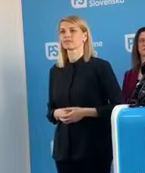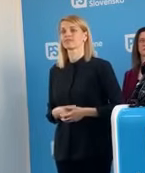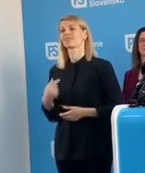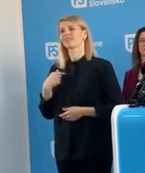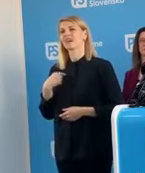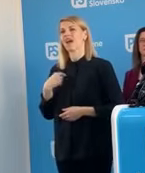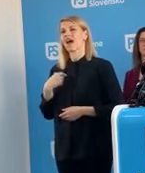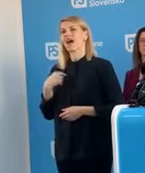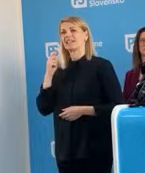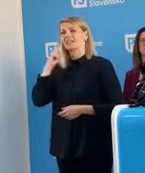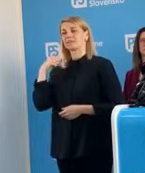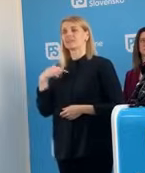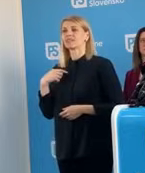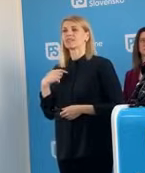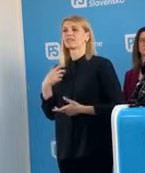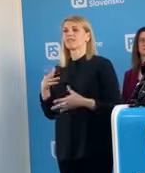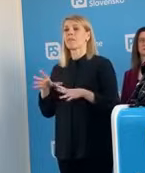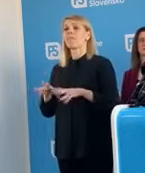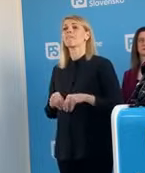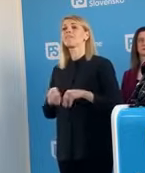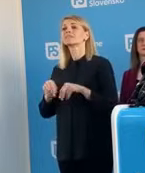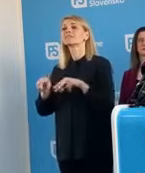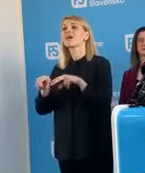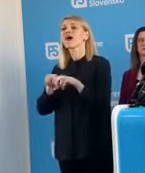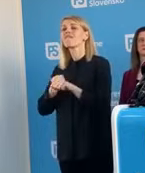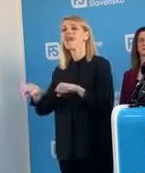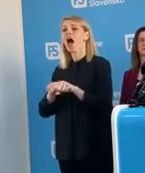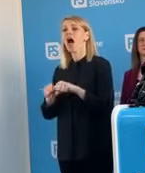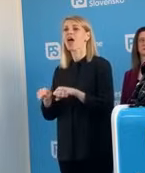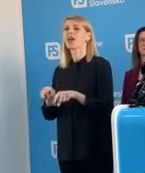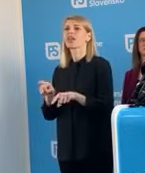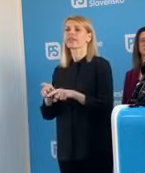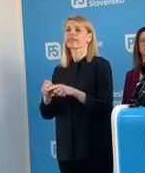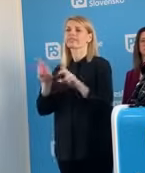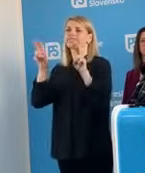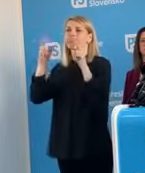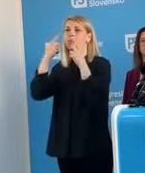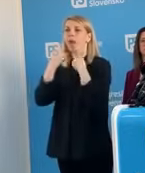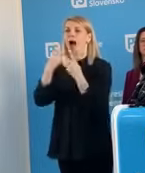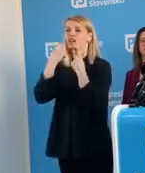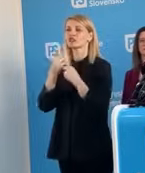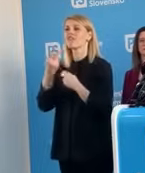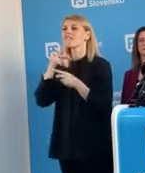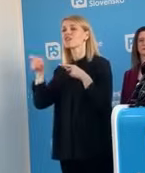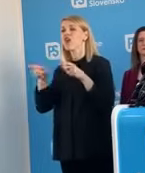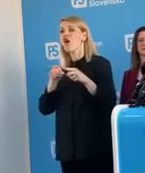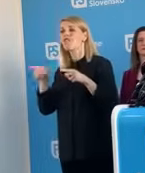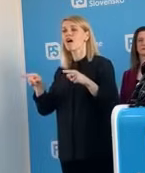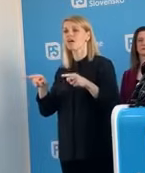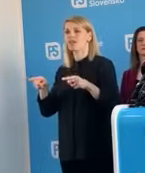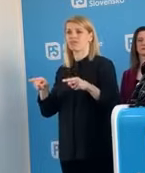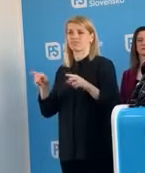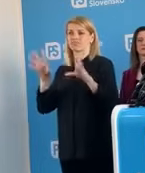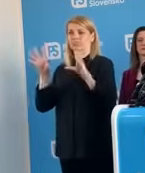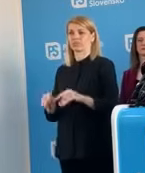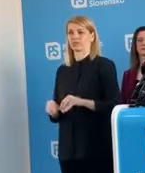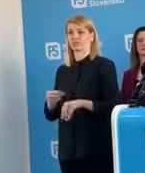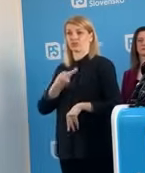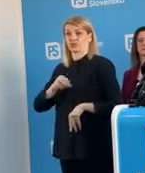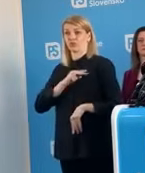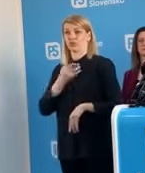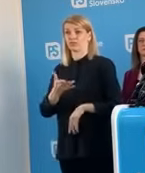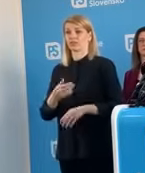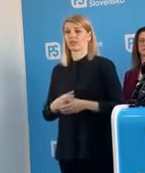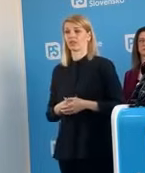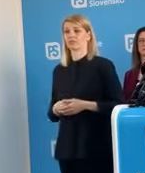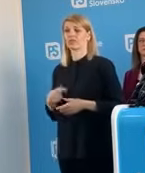Ja si myslím, že pán premiér by mal prestať fňukať, mal by prestať sa vyhovárať a mal by zobrať zodpovednosť. To je to